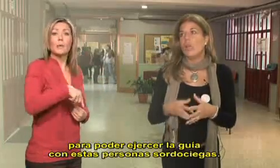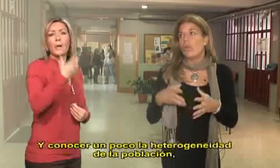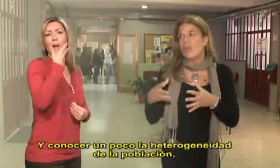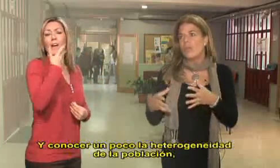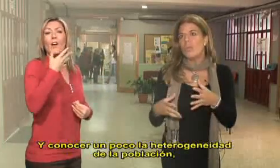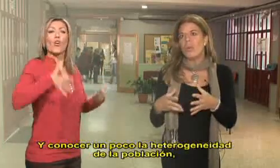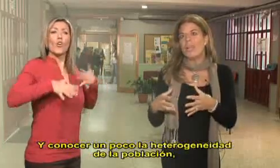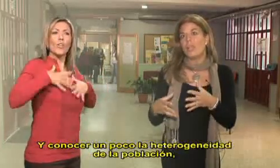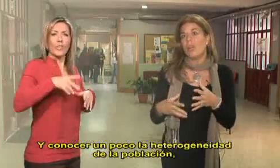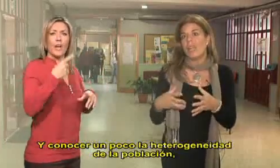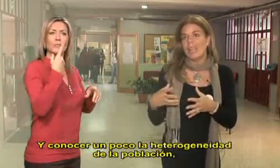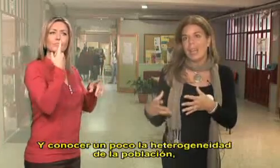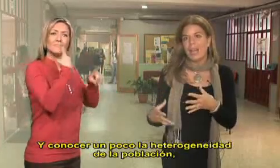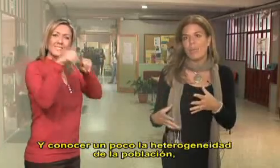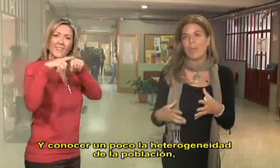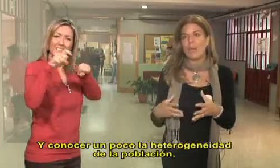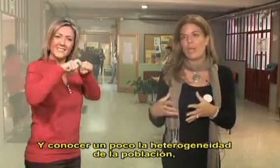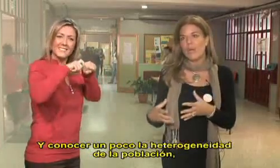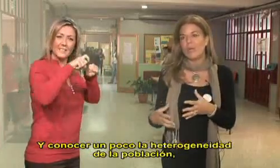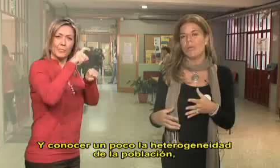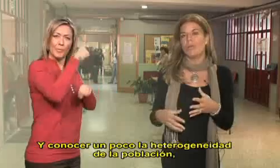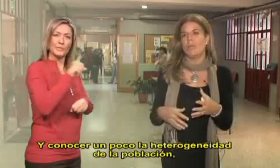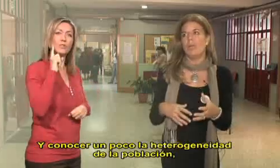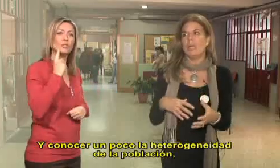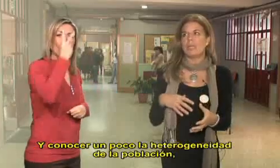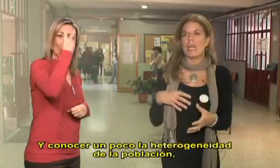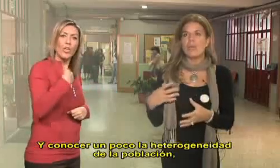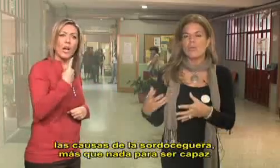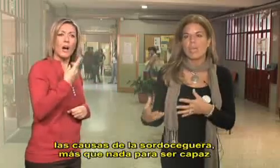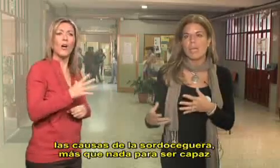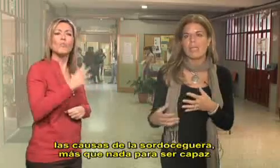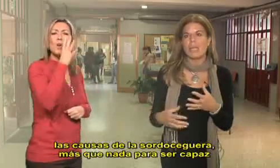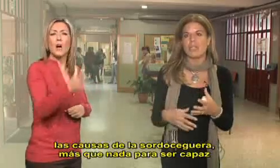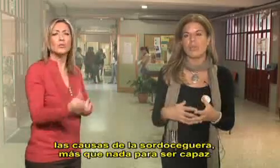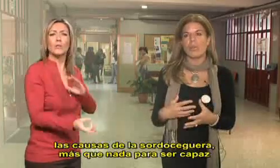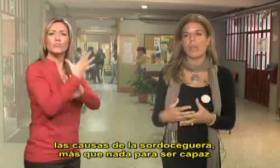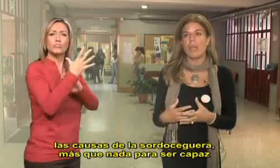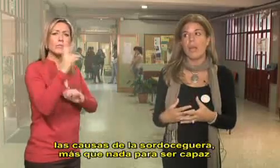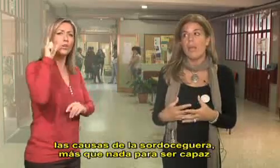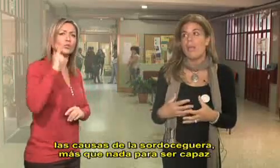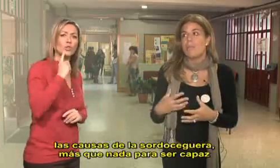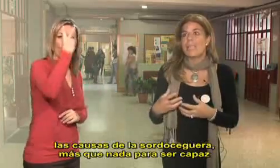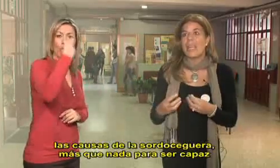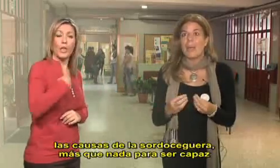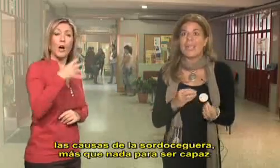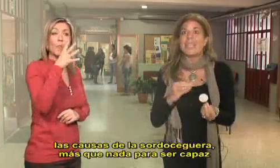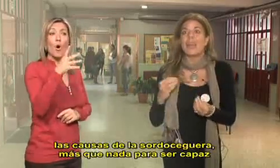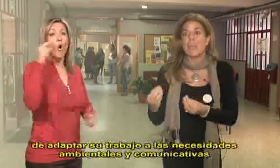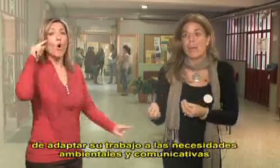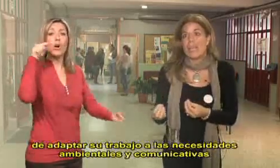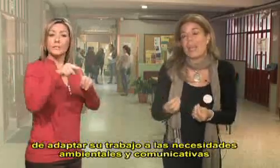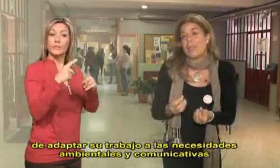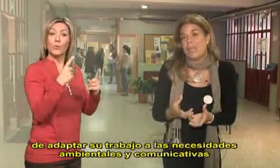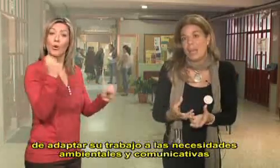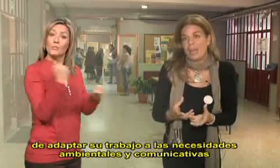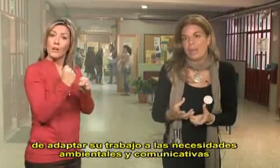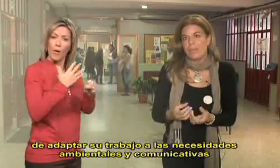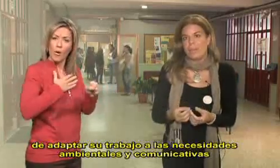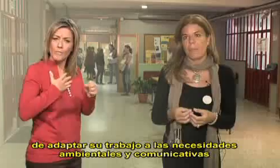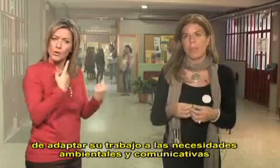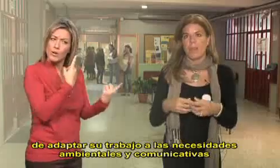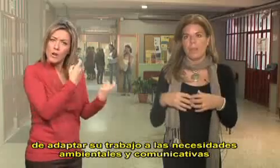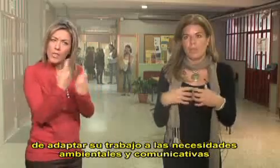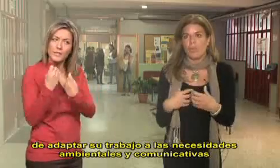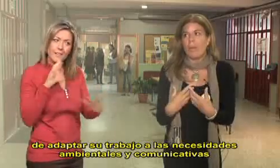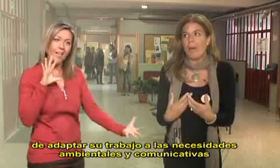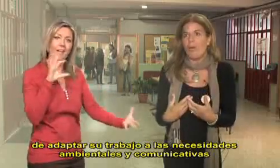y conocer un poco la heterogeneidad de la población, las causas de la sordoceguera, más que nada para ser capaz de adaptar